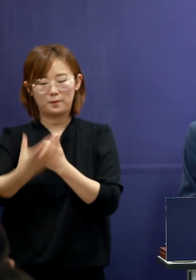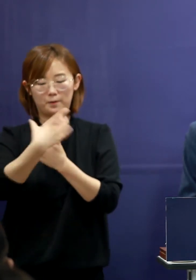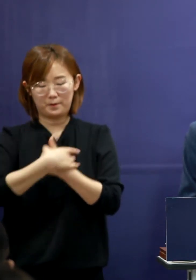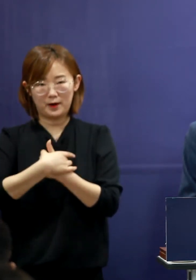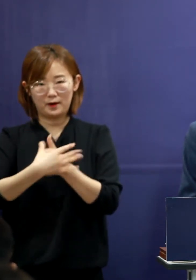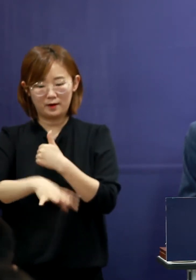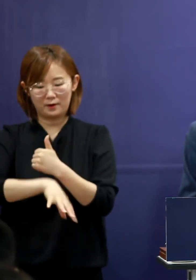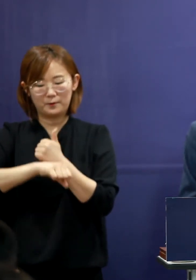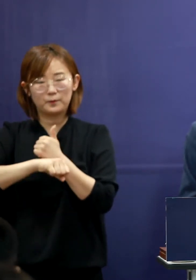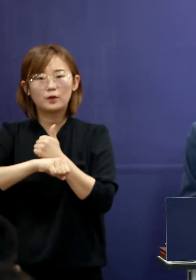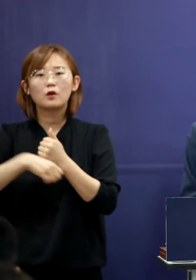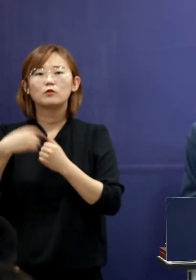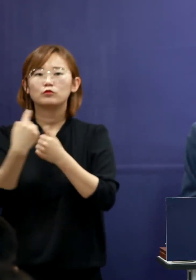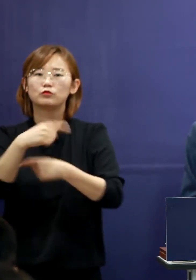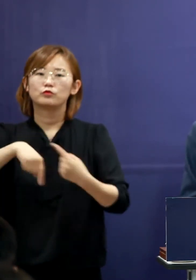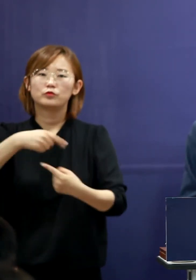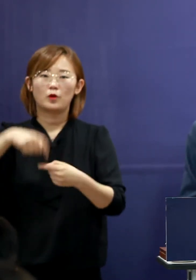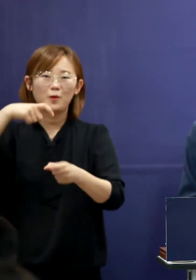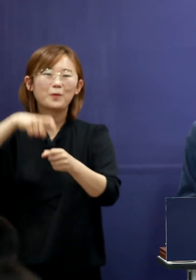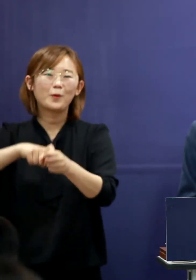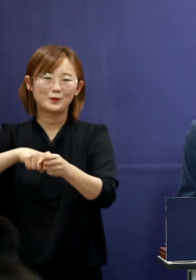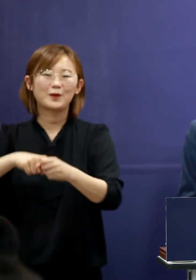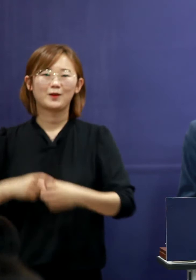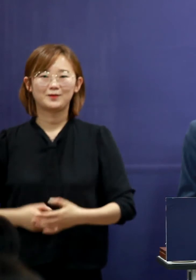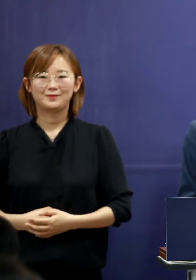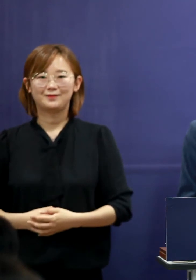운영을 하겠다 하는 그런 뜻이 있습니다.